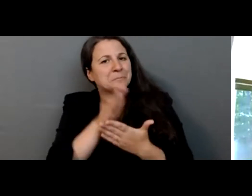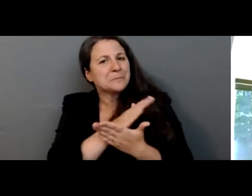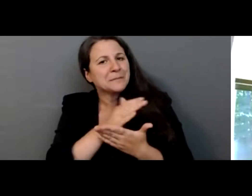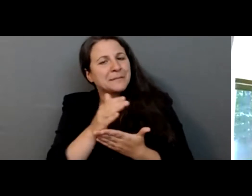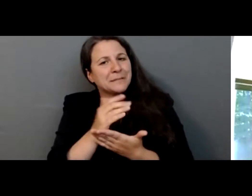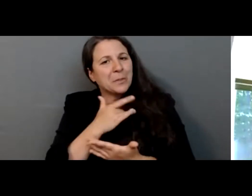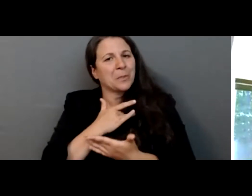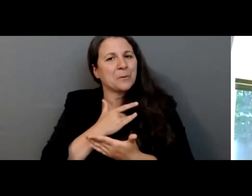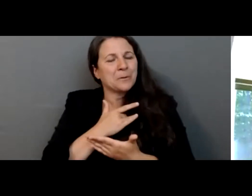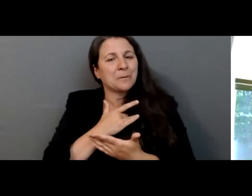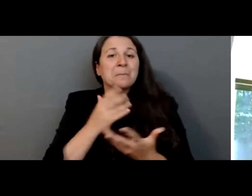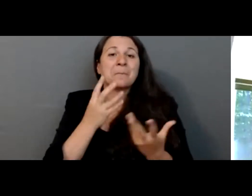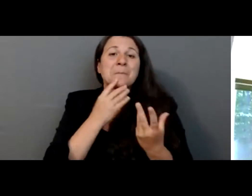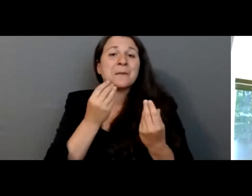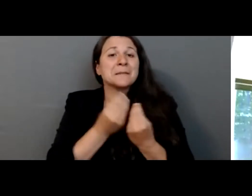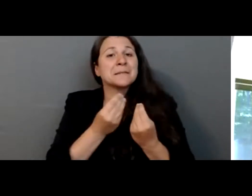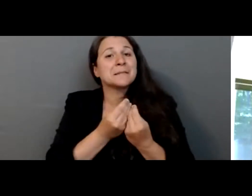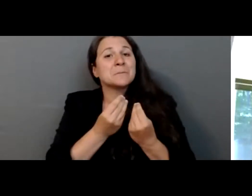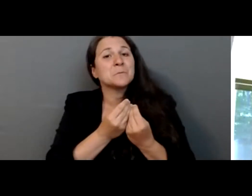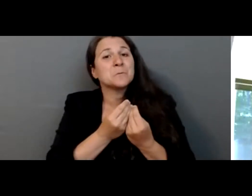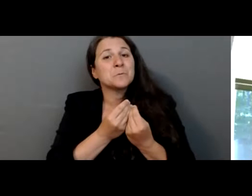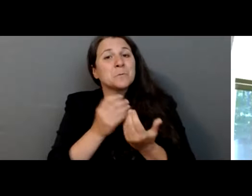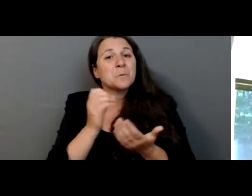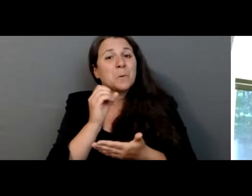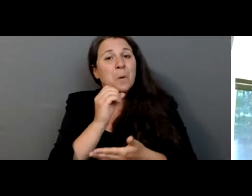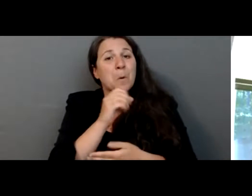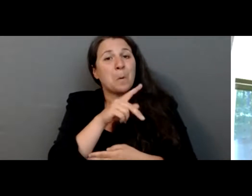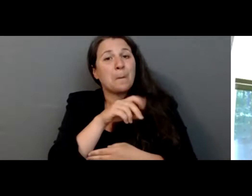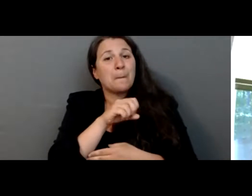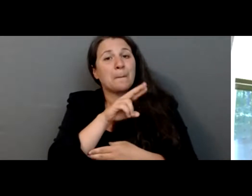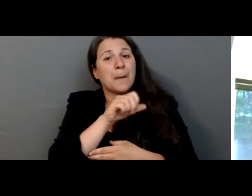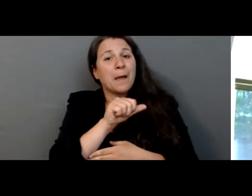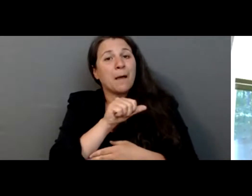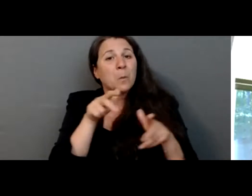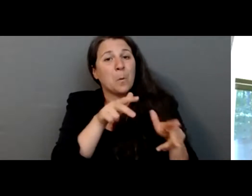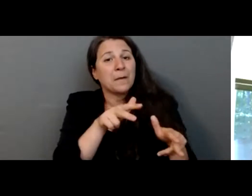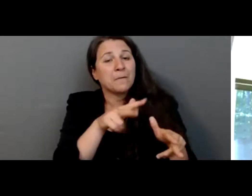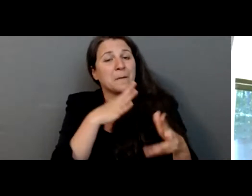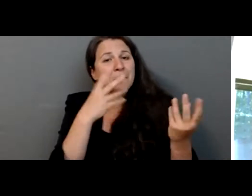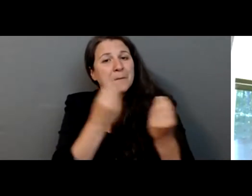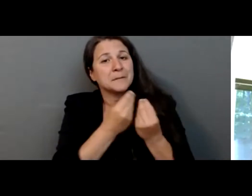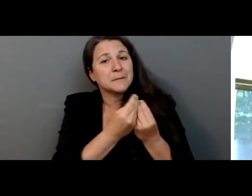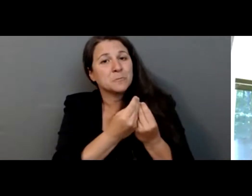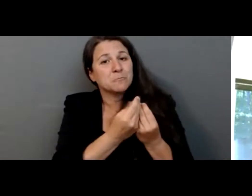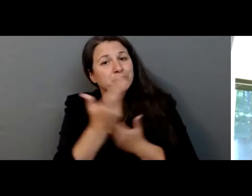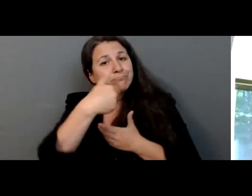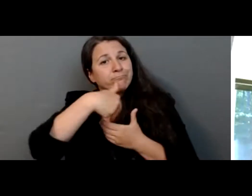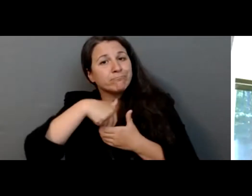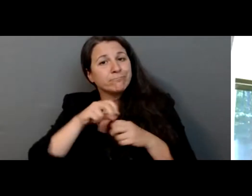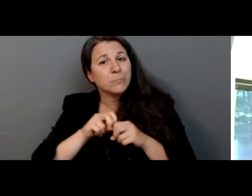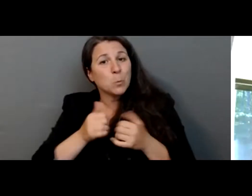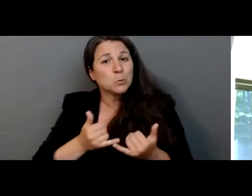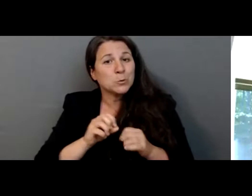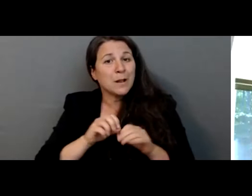Alors, merci aux artistes de l'Opéra de Trois-Rivières d'avoir participé à ce lancement aujourd'hui. Nous aurons probablement